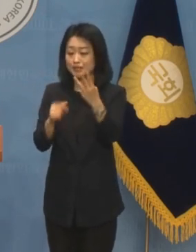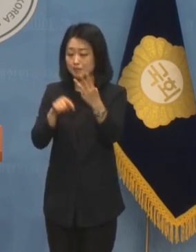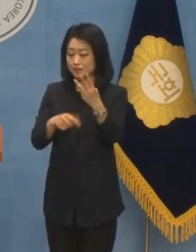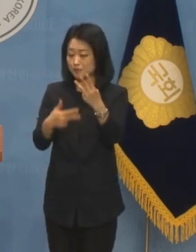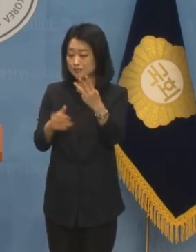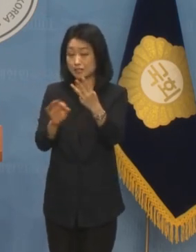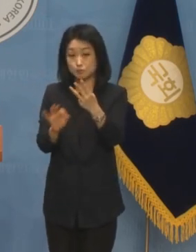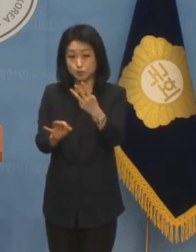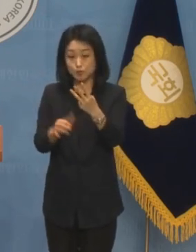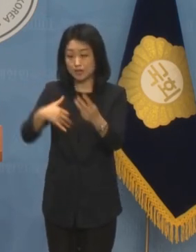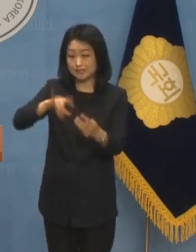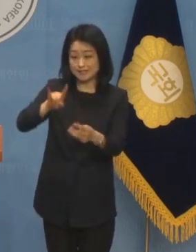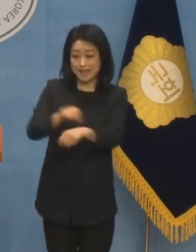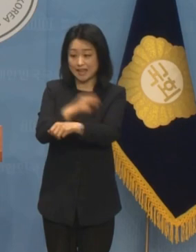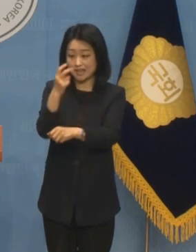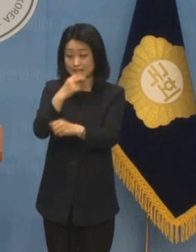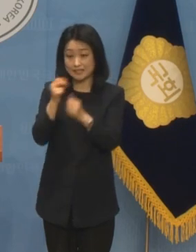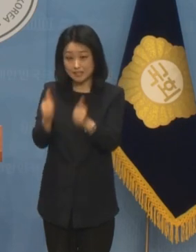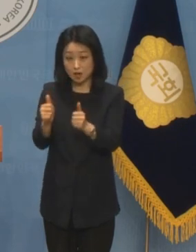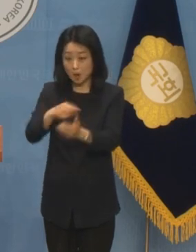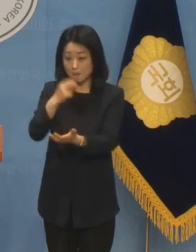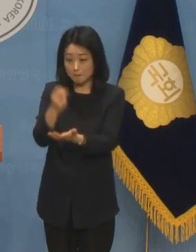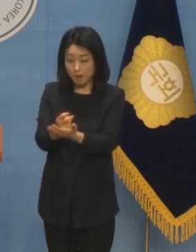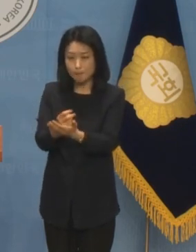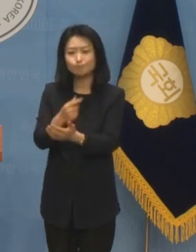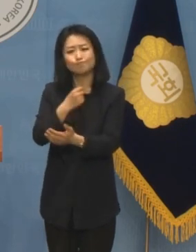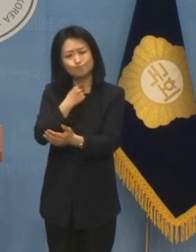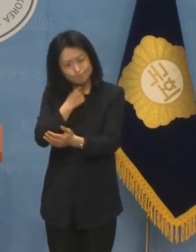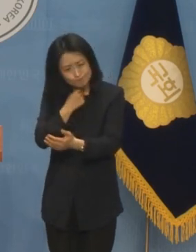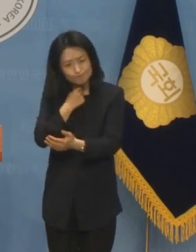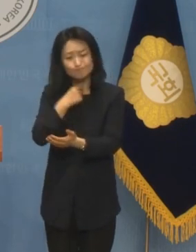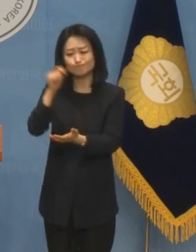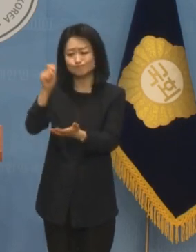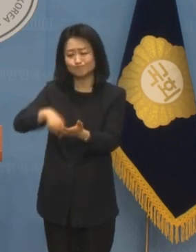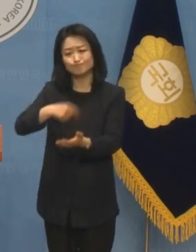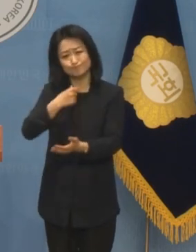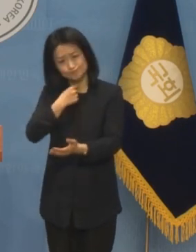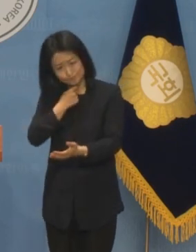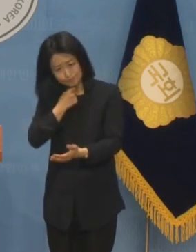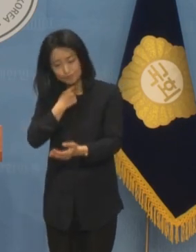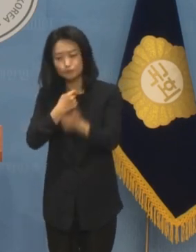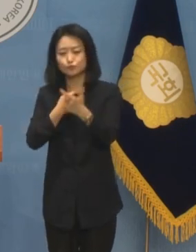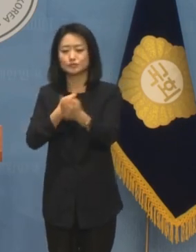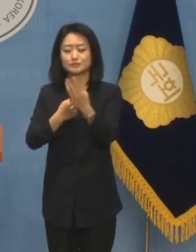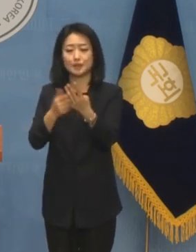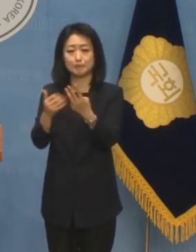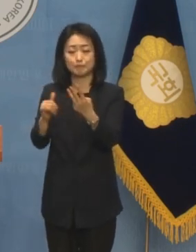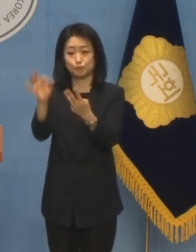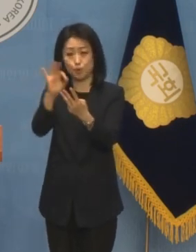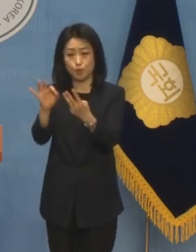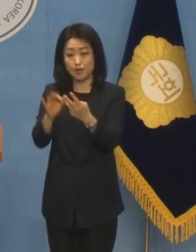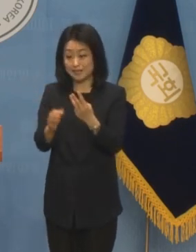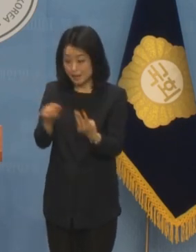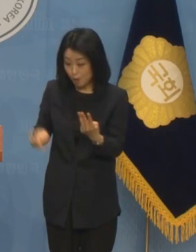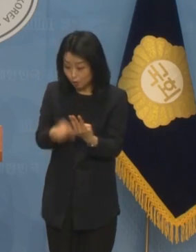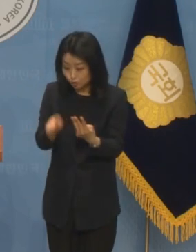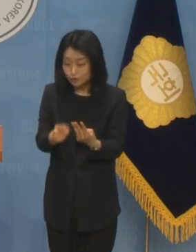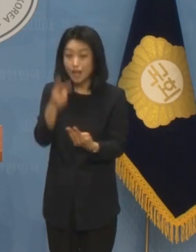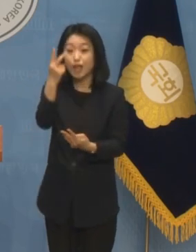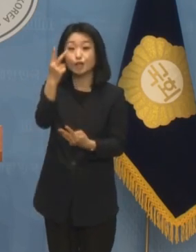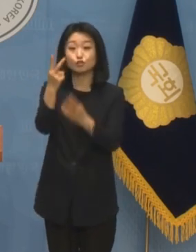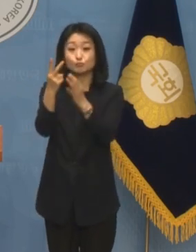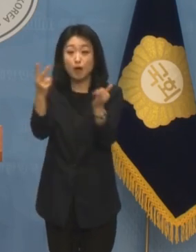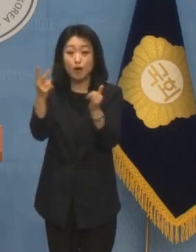63.7%가 최상병 특검법을 지지했습니다. 전체 국민 3명 중 2명이